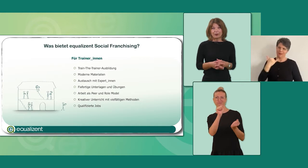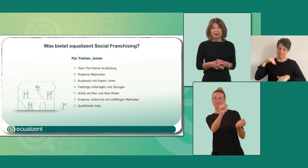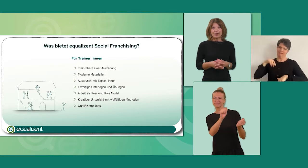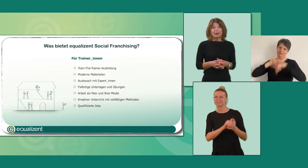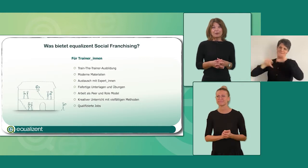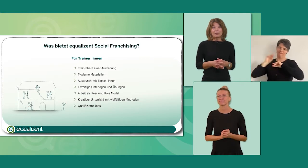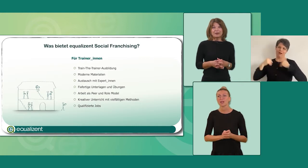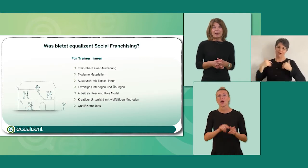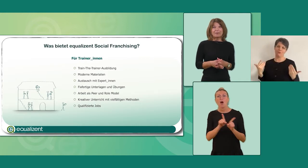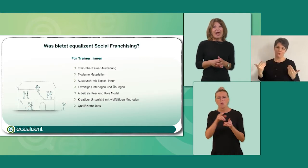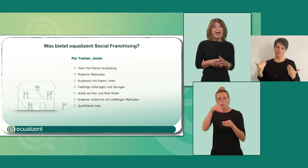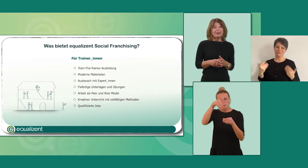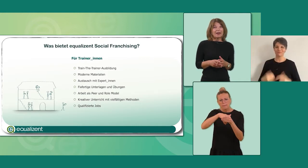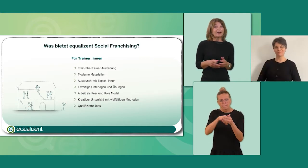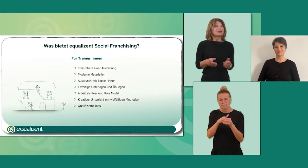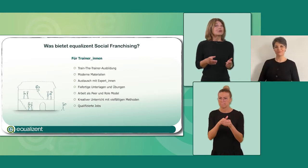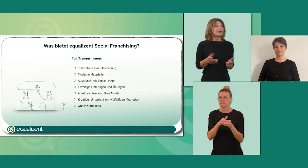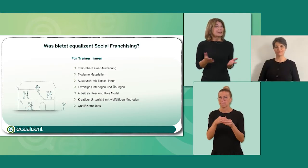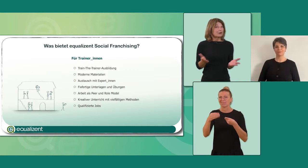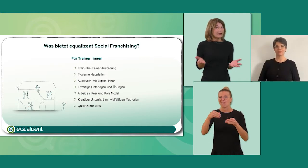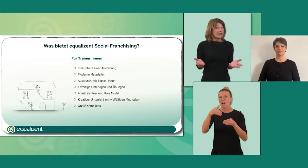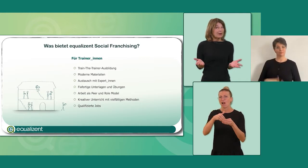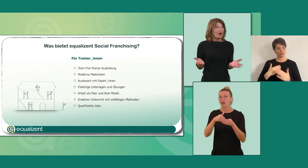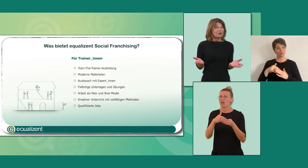Erfahrung mit unserem einmaligen